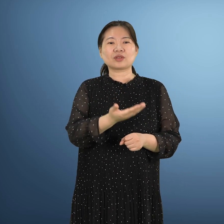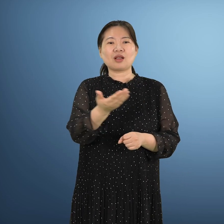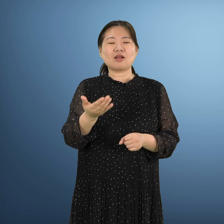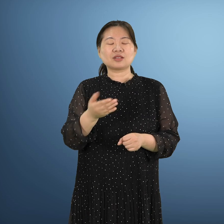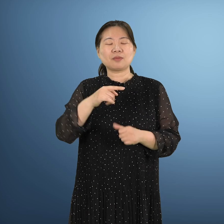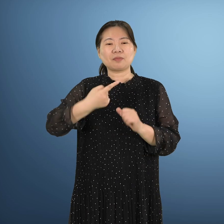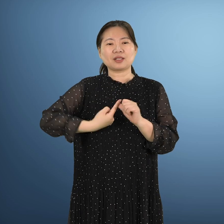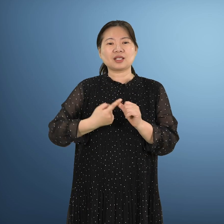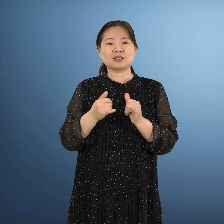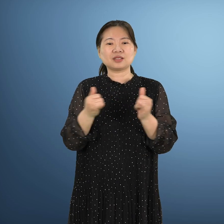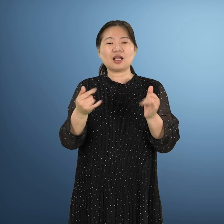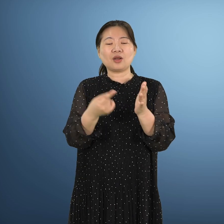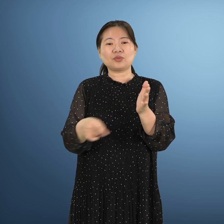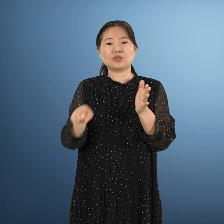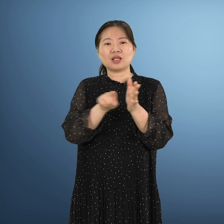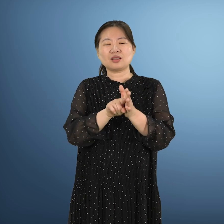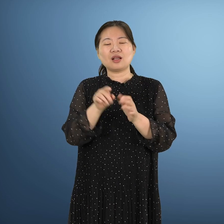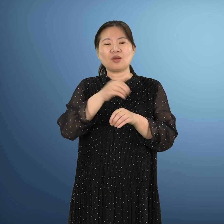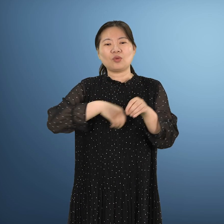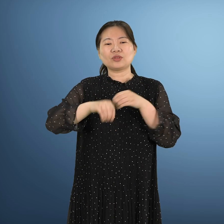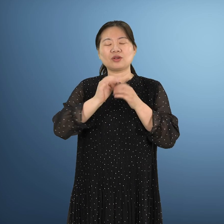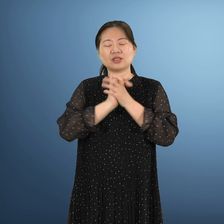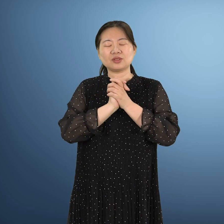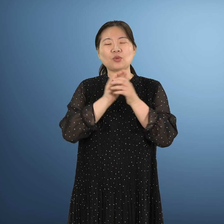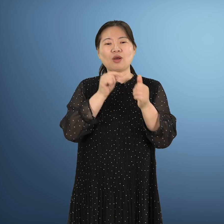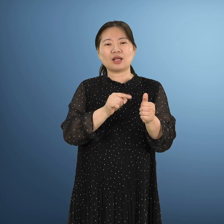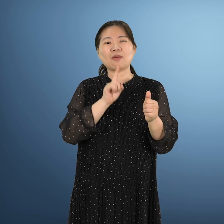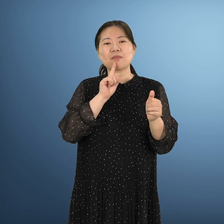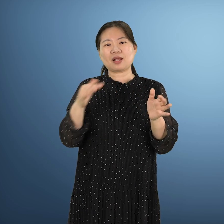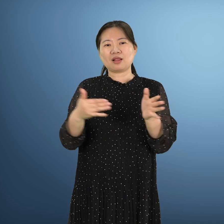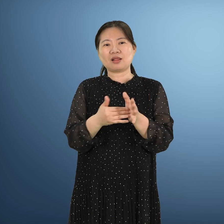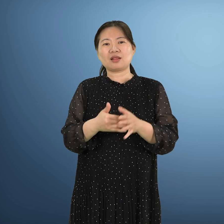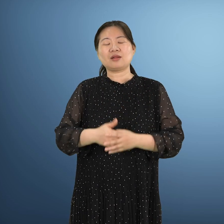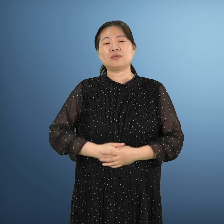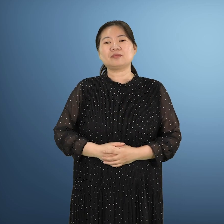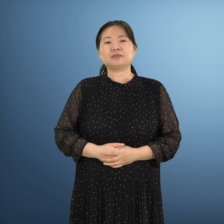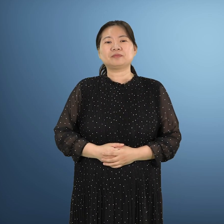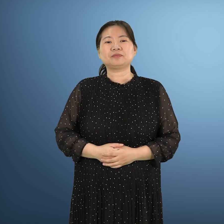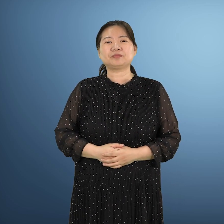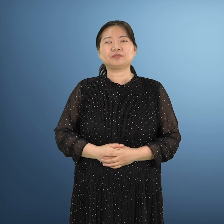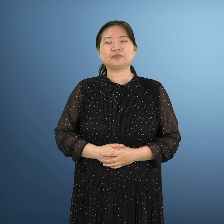너희를 박해하는 자를 위하여 오히려 기도하라 그랬어요.